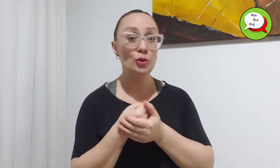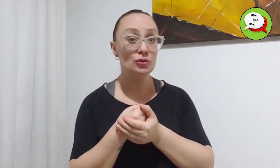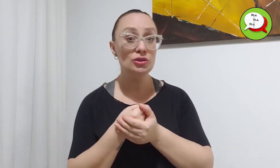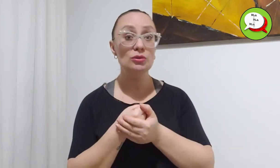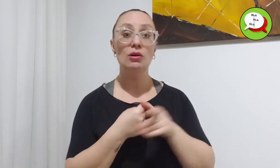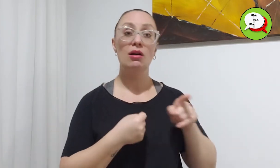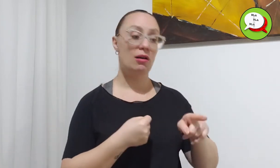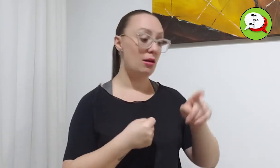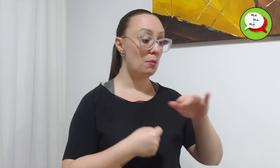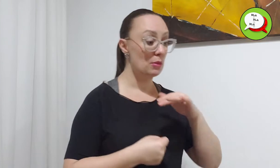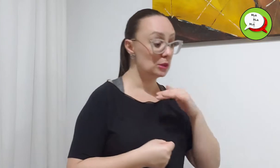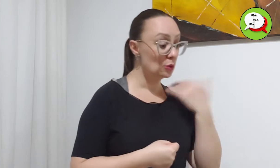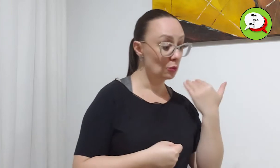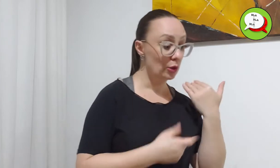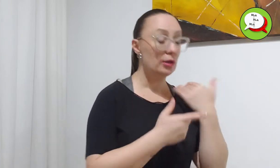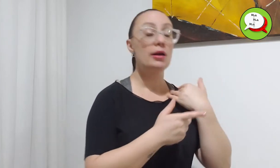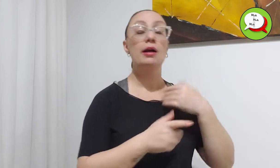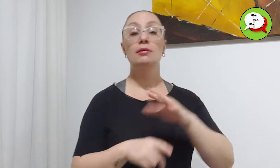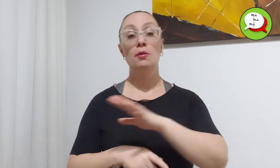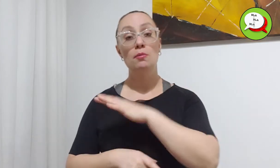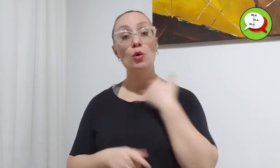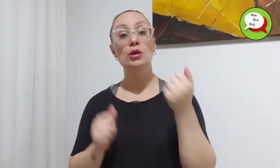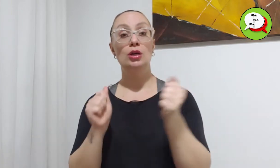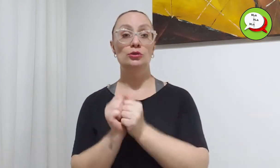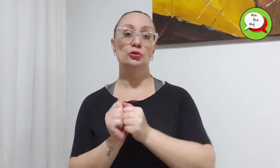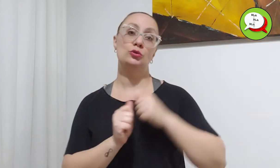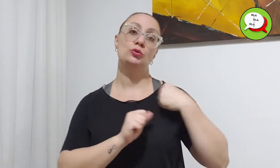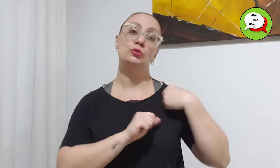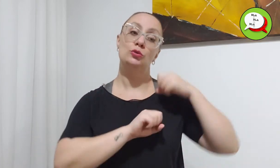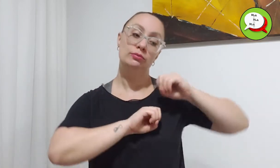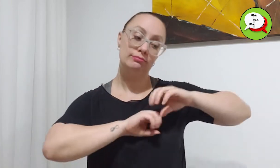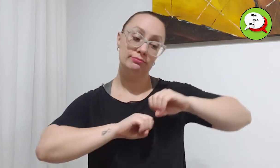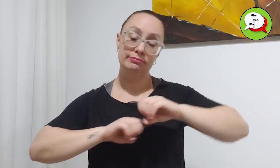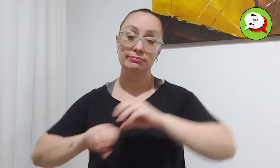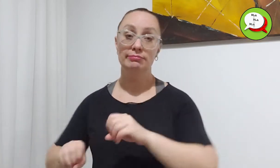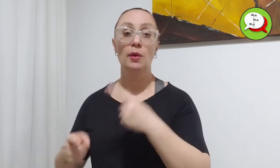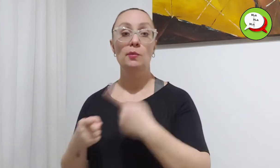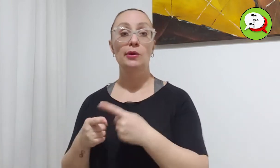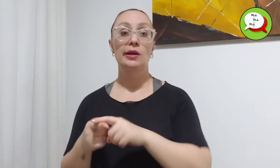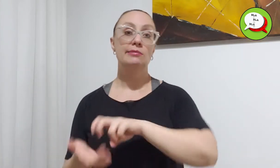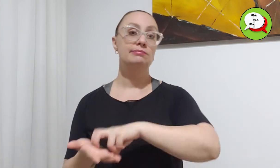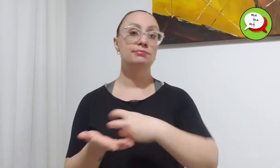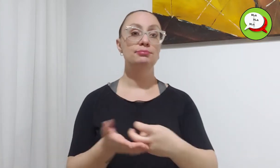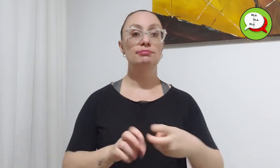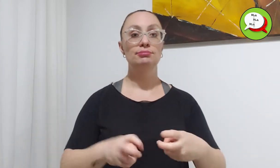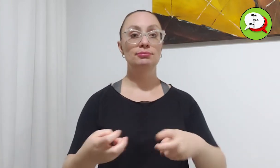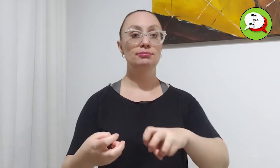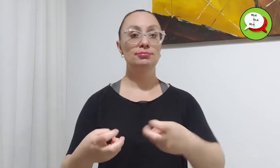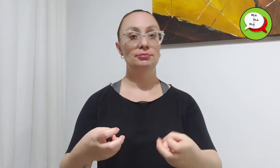escondido, morria junto também com a pessoa que falecia naquele momento.